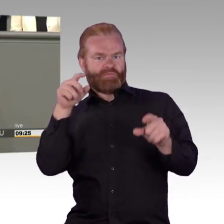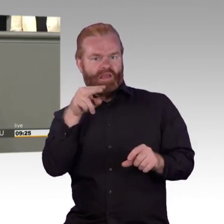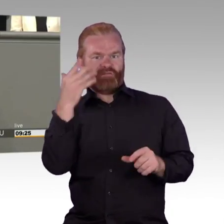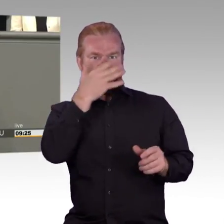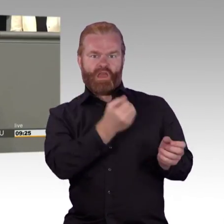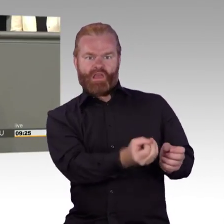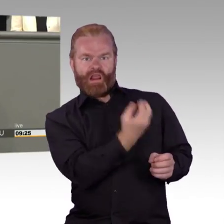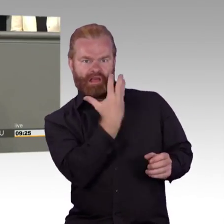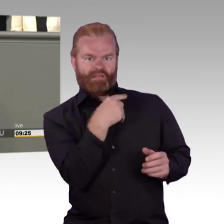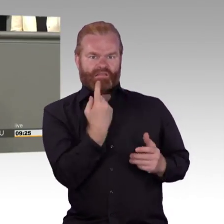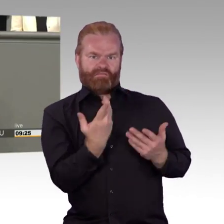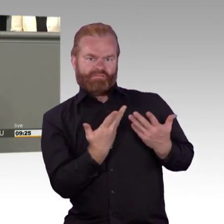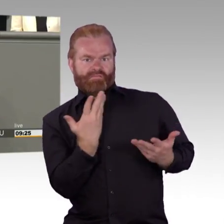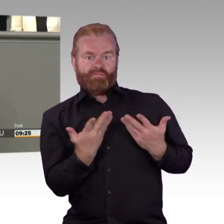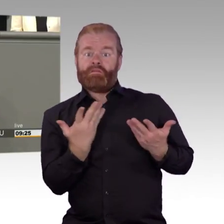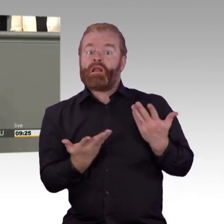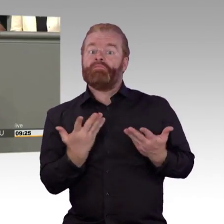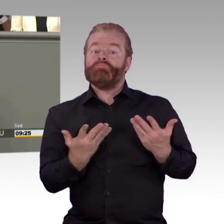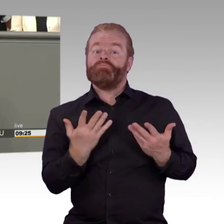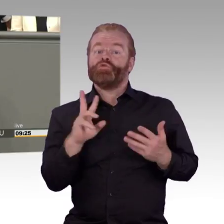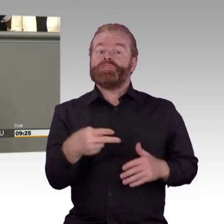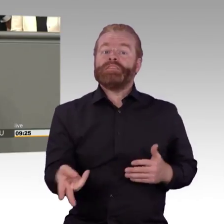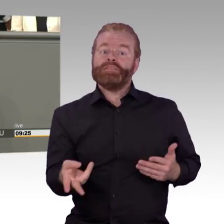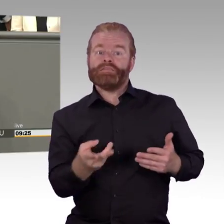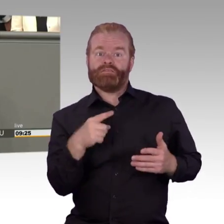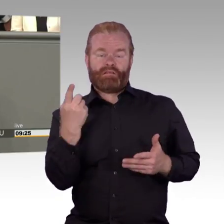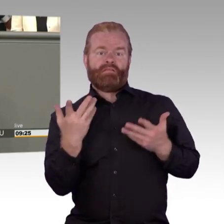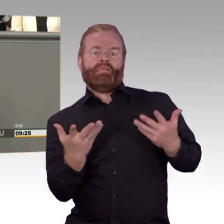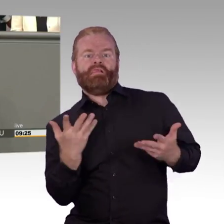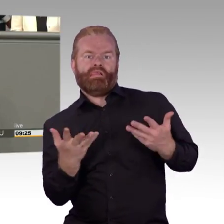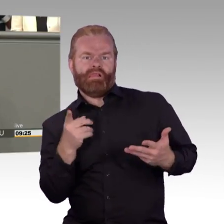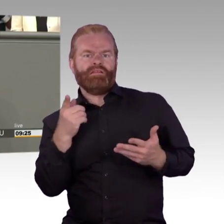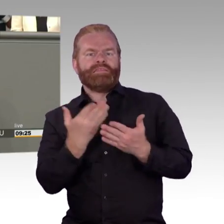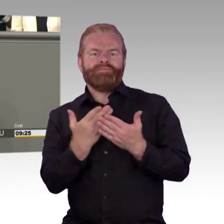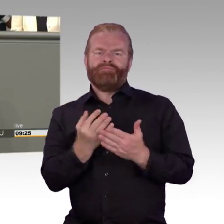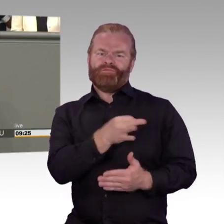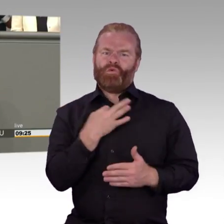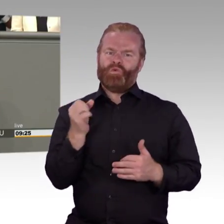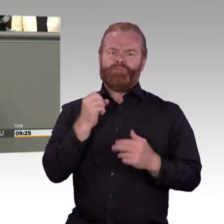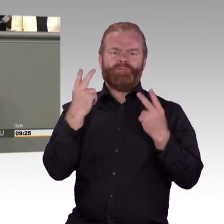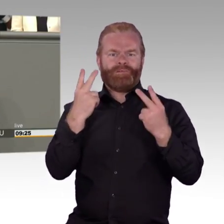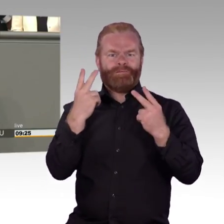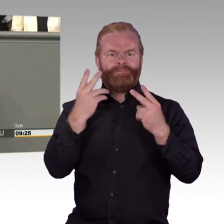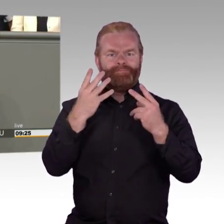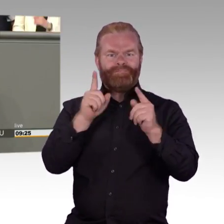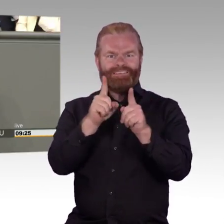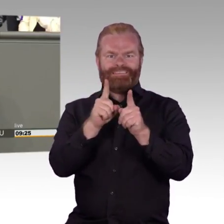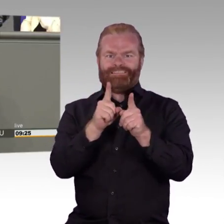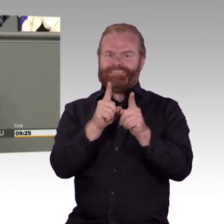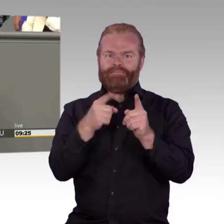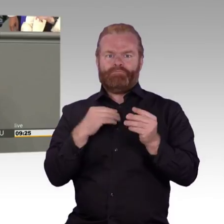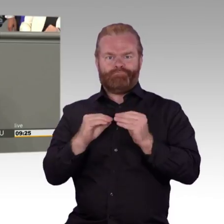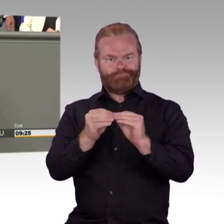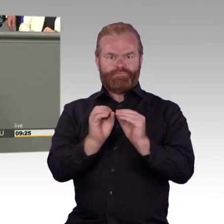und zum Geschäftsmodell wird. Fehlanreize haben wir vermieden und ich glaube, das ist uns wirklich auch konsequent gelungen.